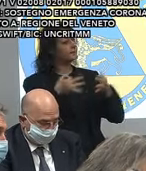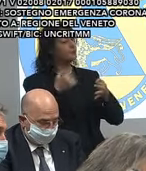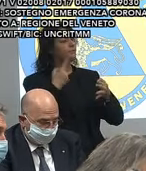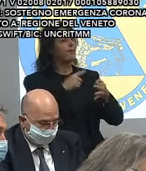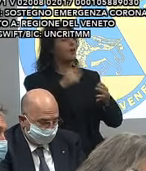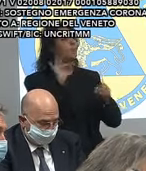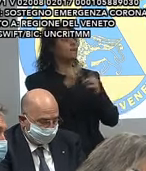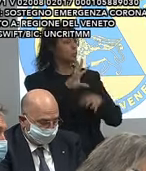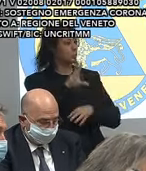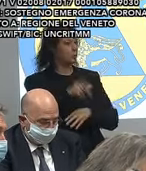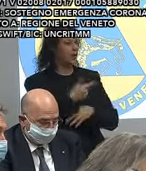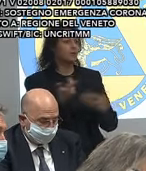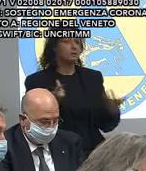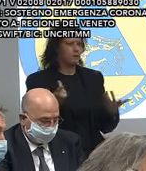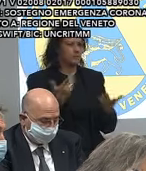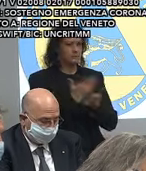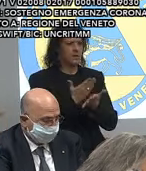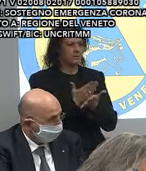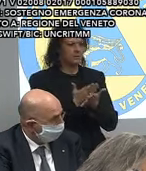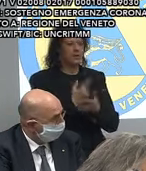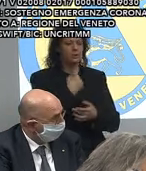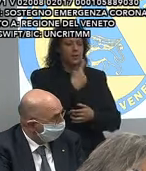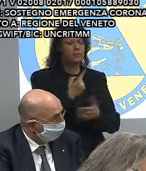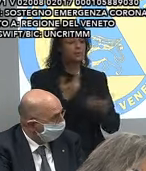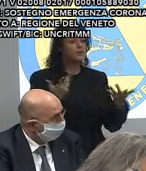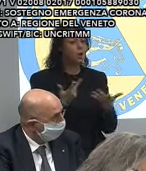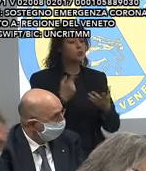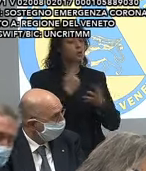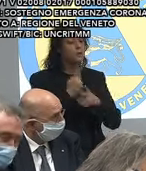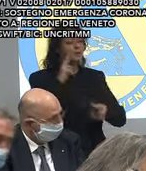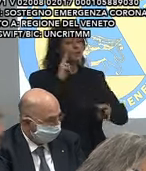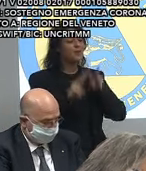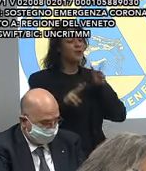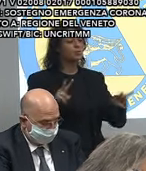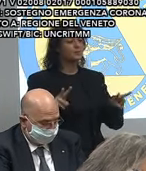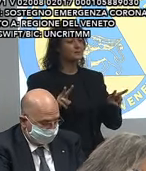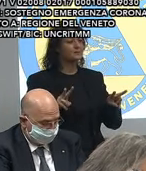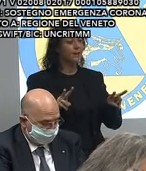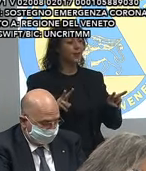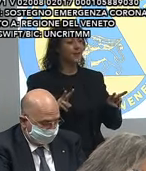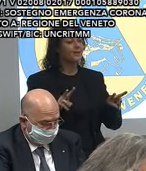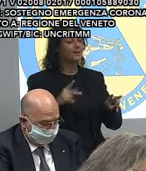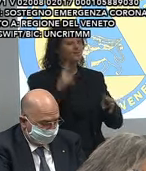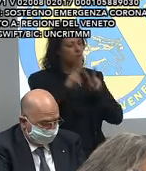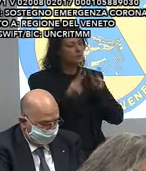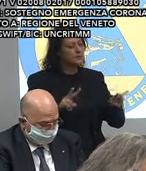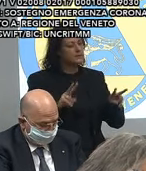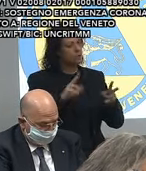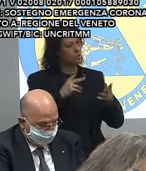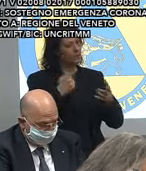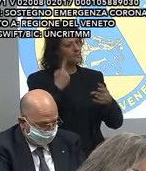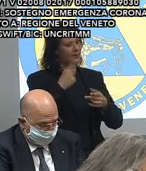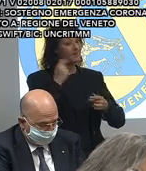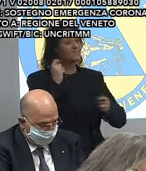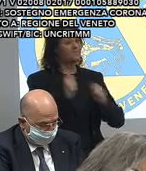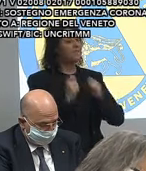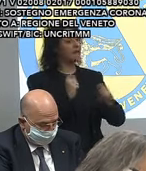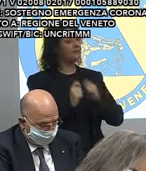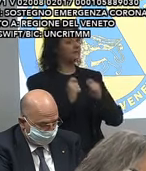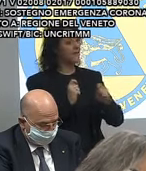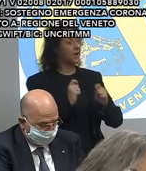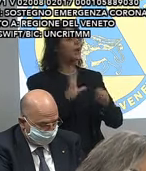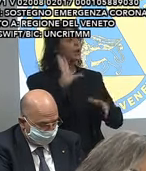chiesa. La verità è che noi dobbiamo fare invece una vera valutazione in natura finanziaria, con advisor finanziari, coinvolgendo anche